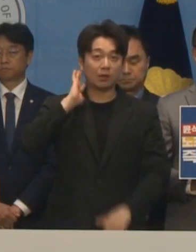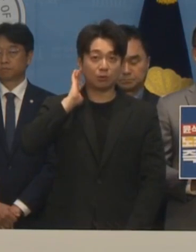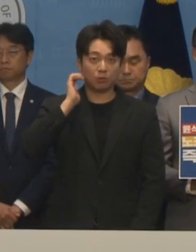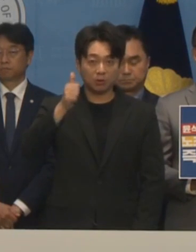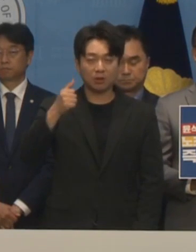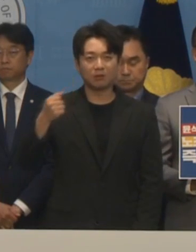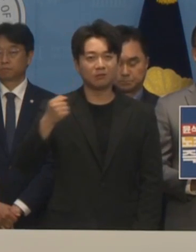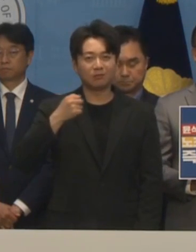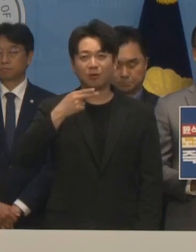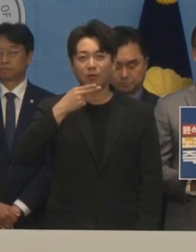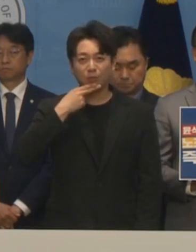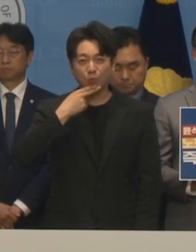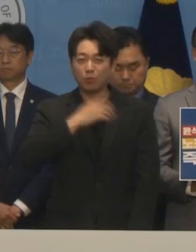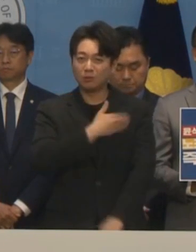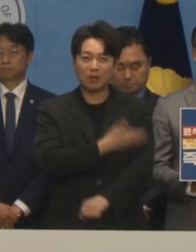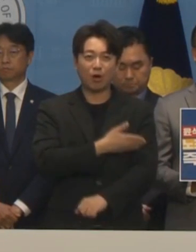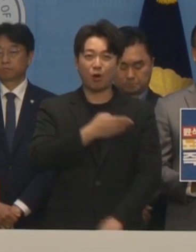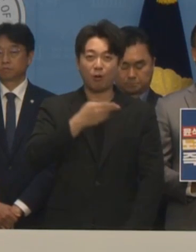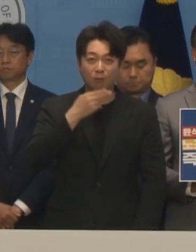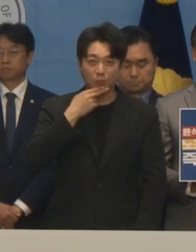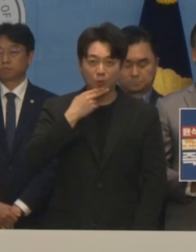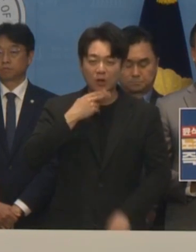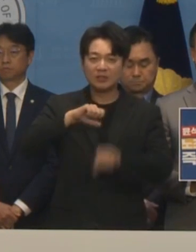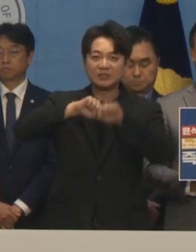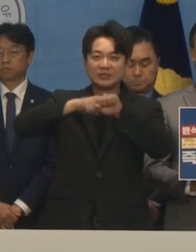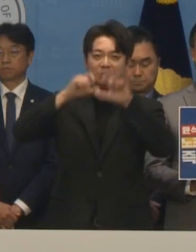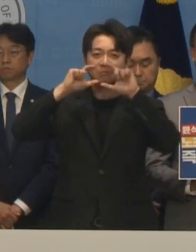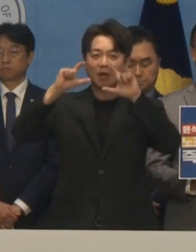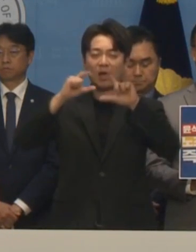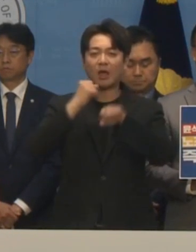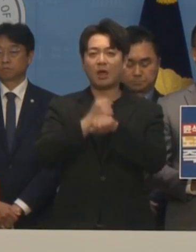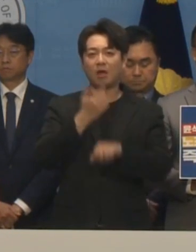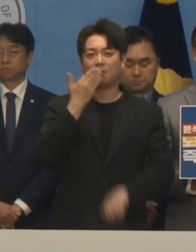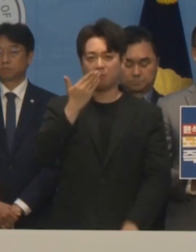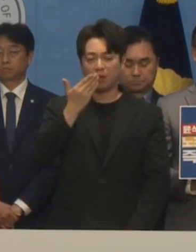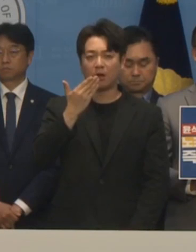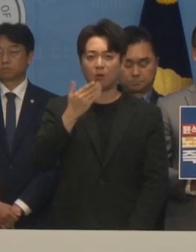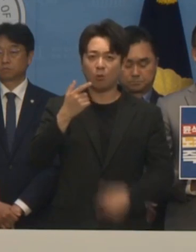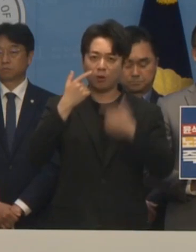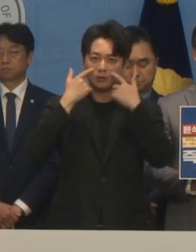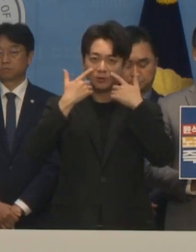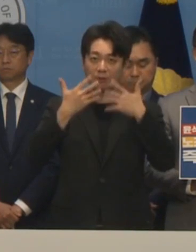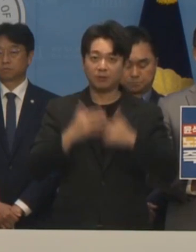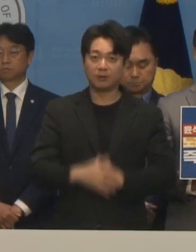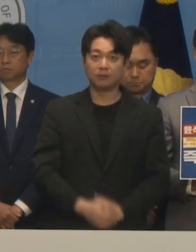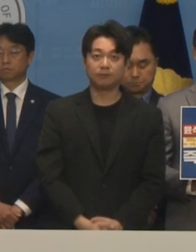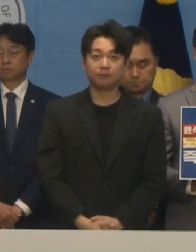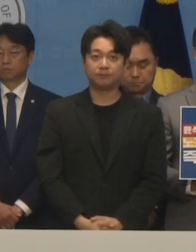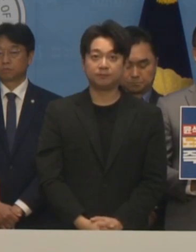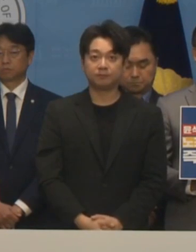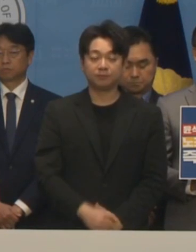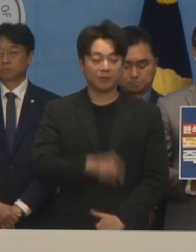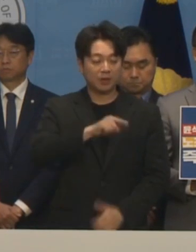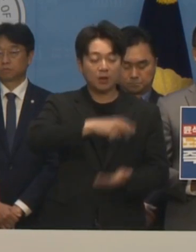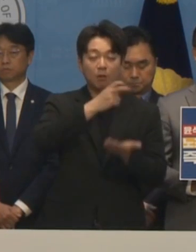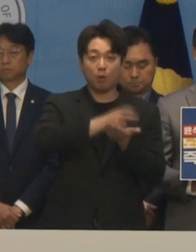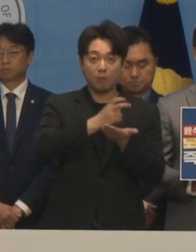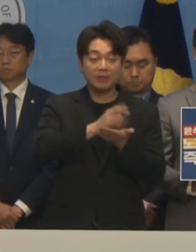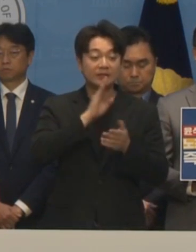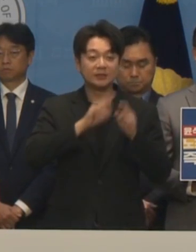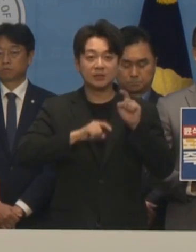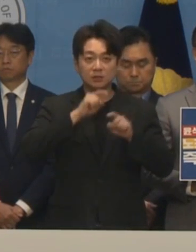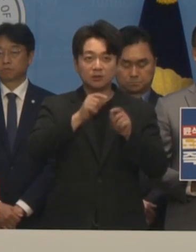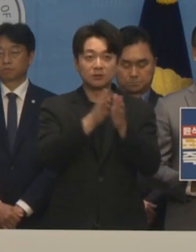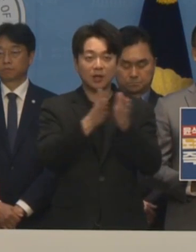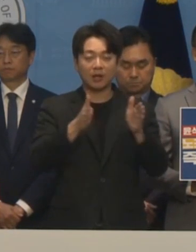대한 심판으로 돌아올 것을 분명히 경고합니다. 기본소득당도 노란봉투법이 제정되는 그 순간까지